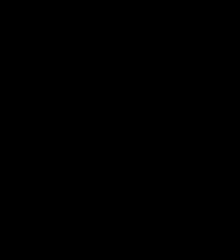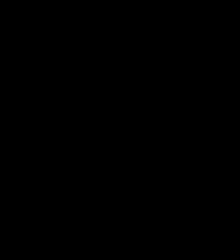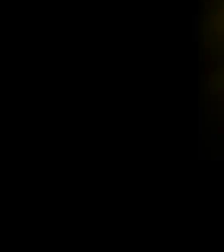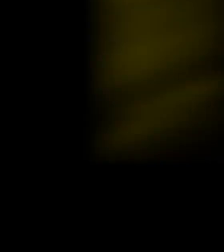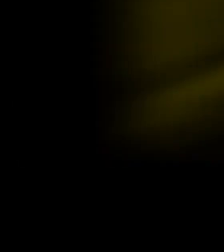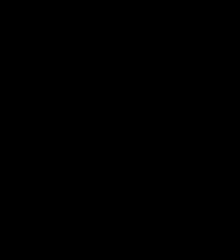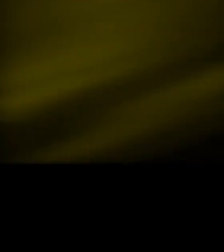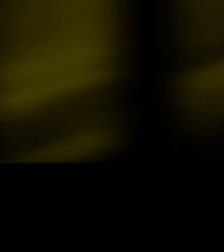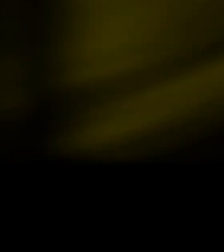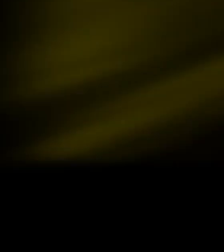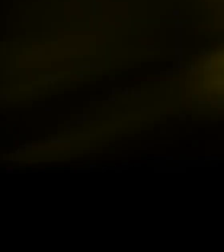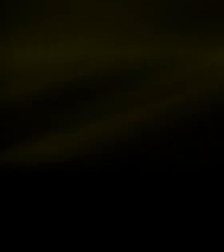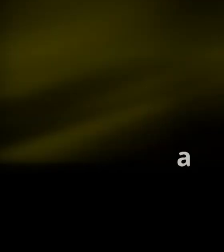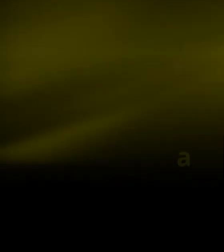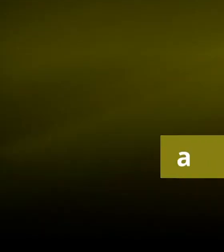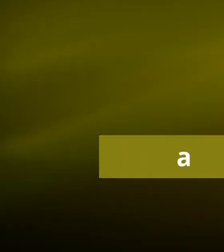Arrivederci